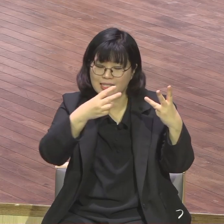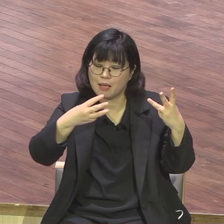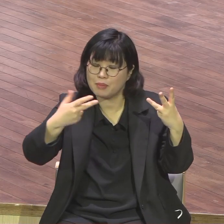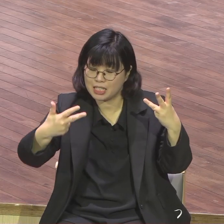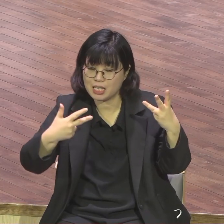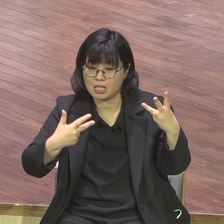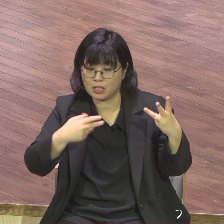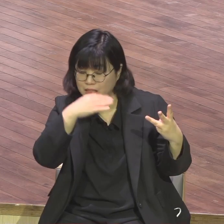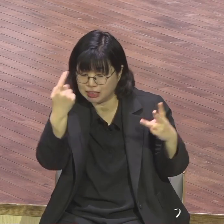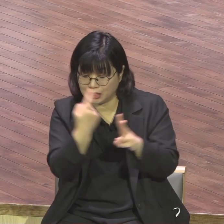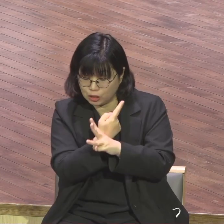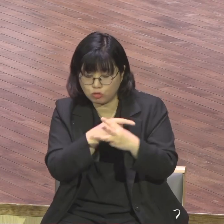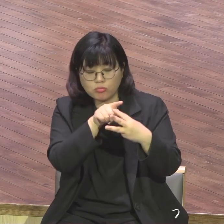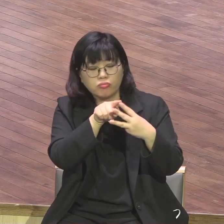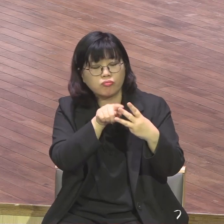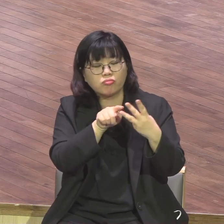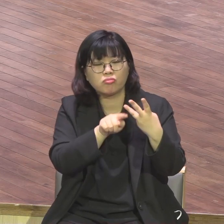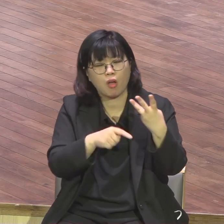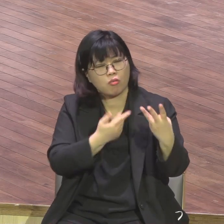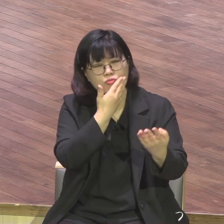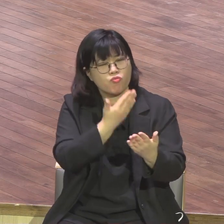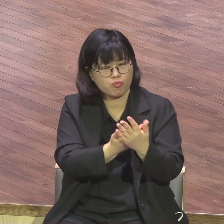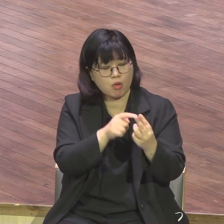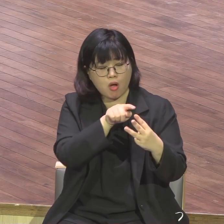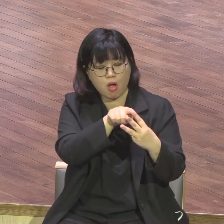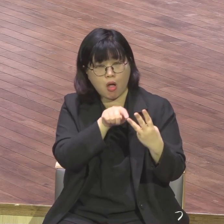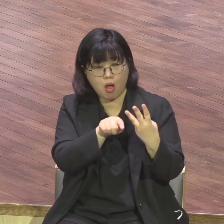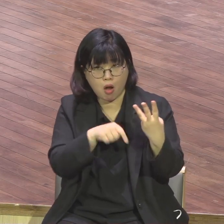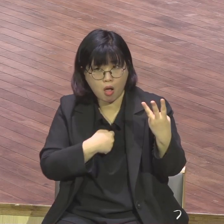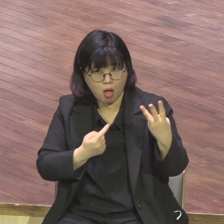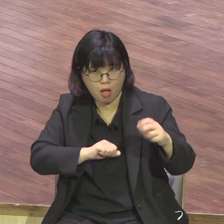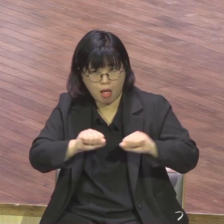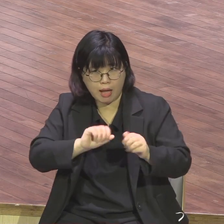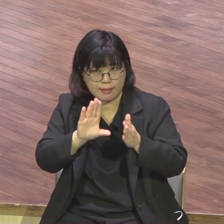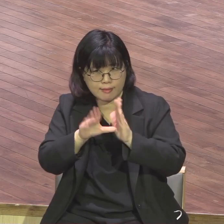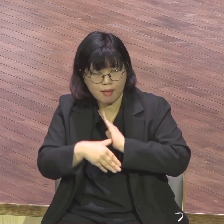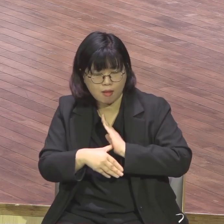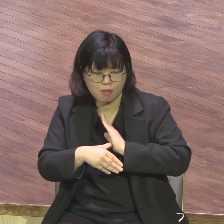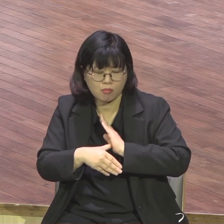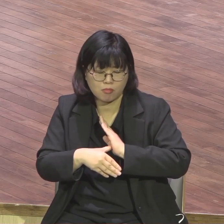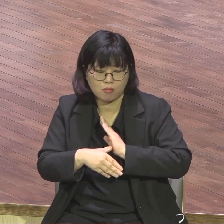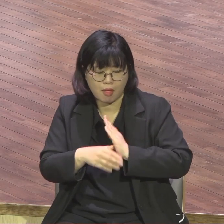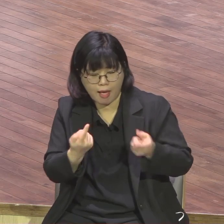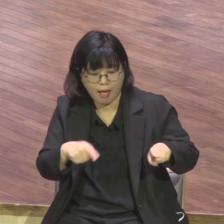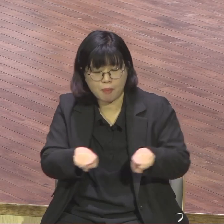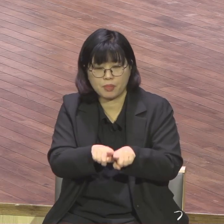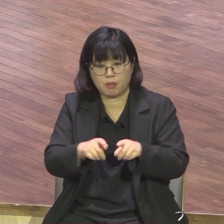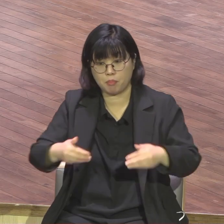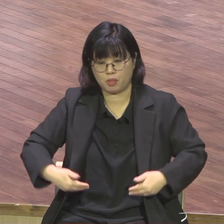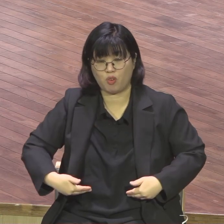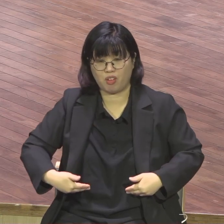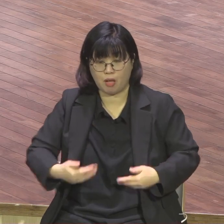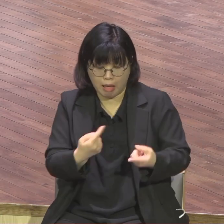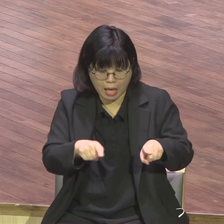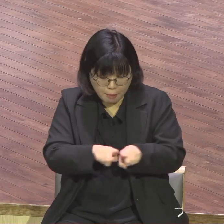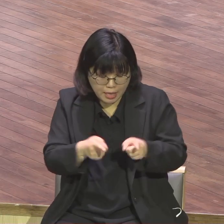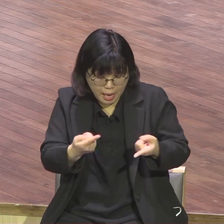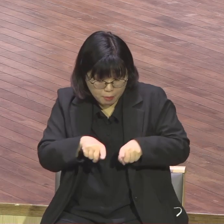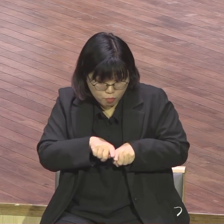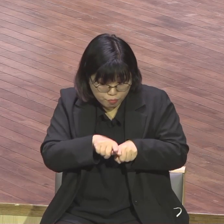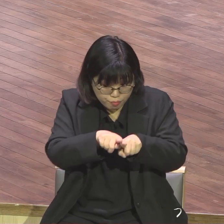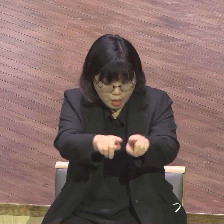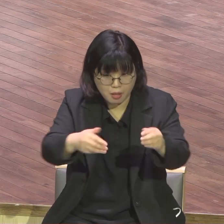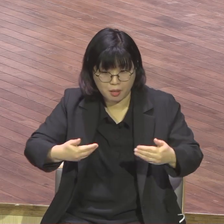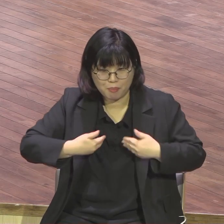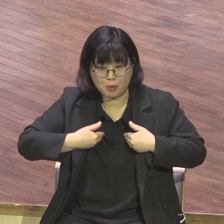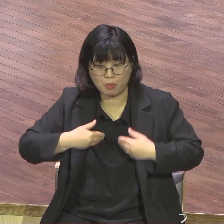아무리 열정적인 사람이라 해도 이 뜻이 서로 맞아야 됩니다. 혼자서 열정하면 안 됩니다. 같이 뜻을